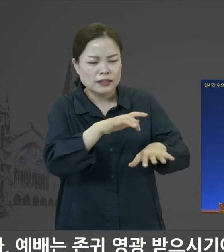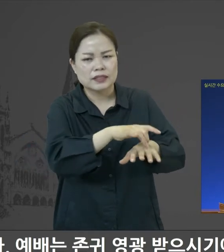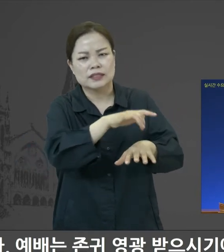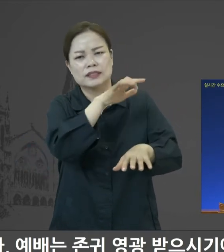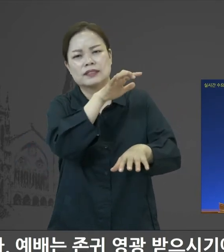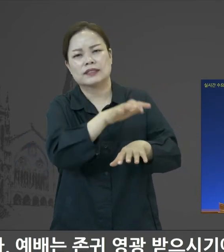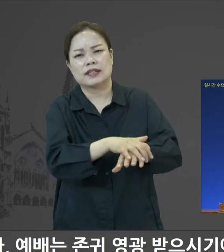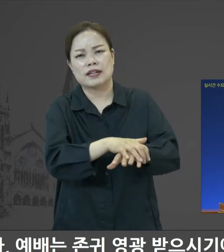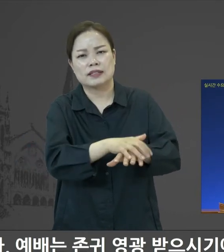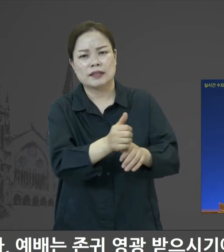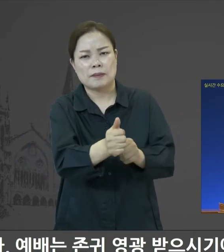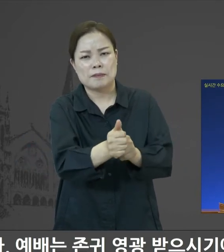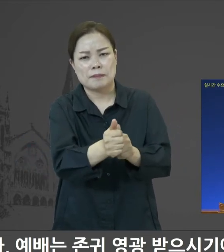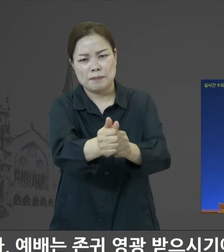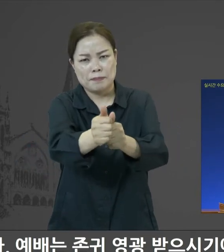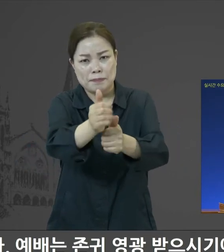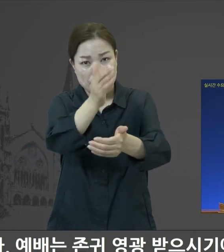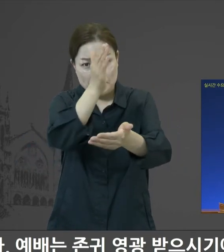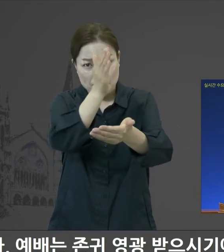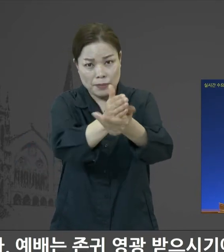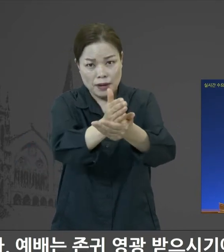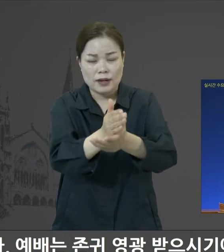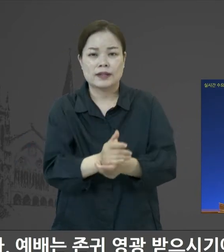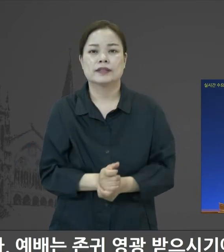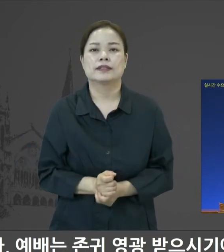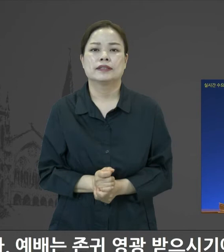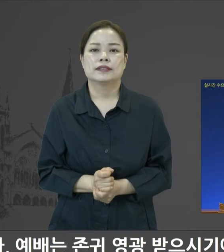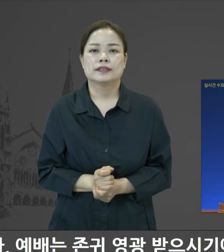습관을 따라가서는 안 되는 것입니다.